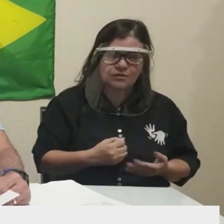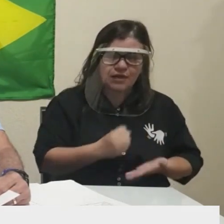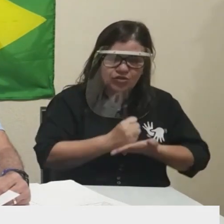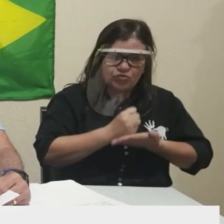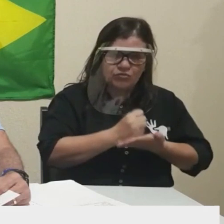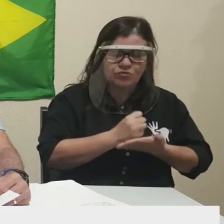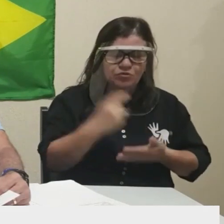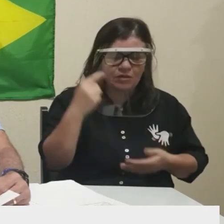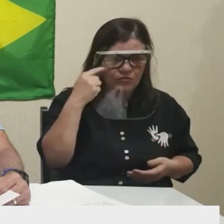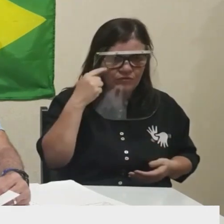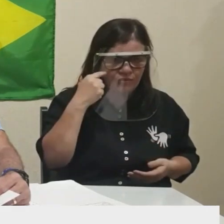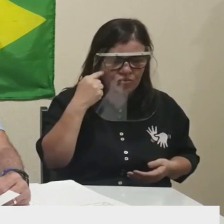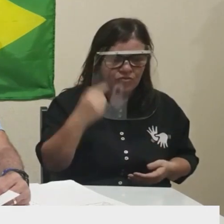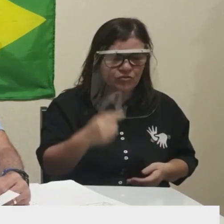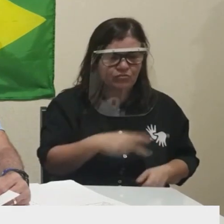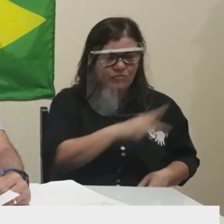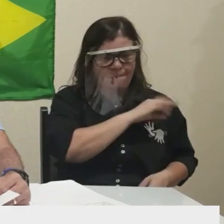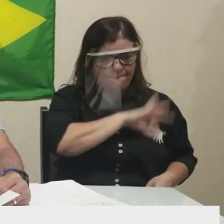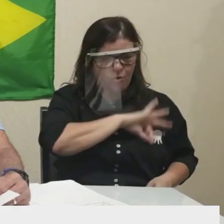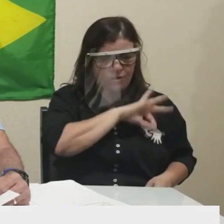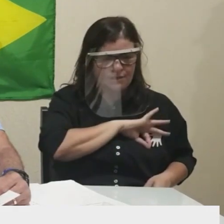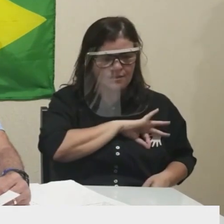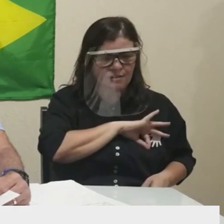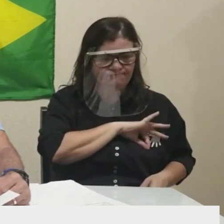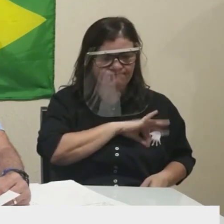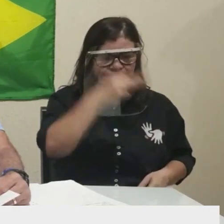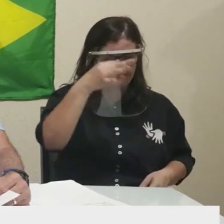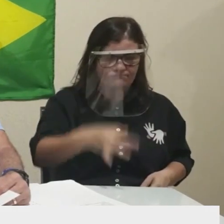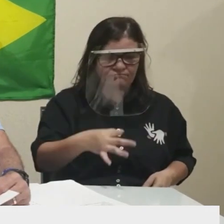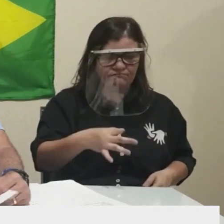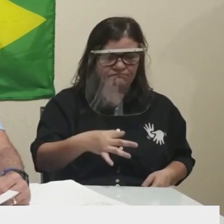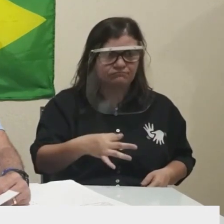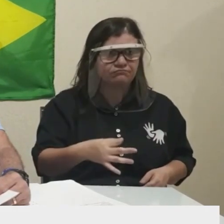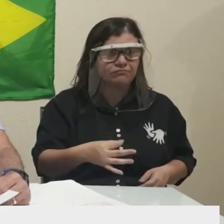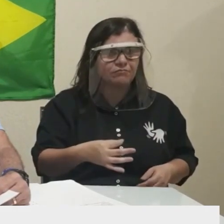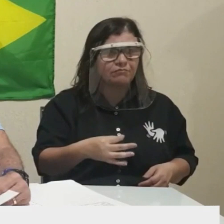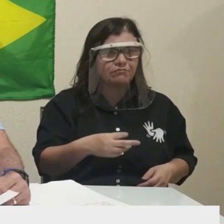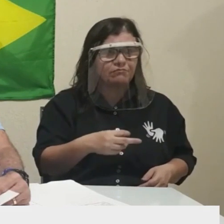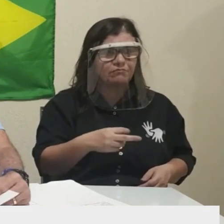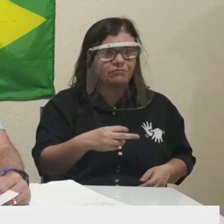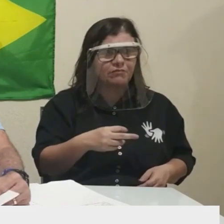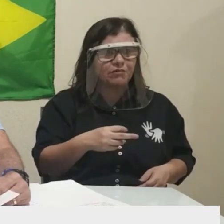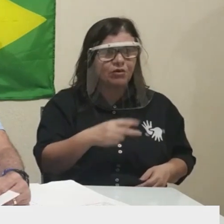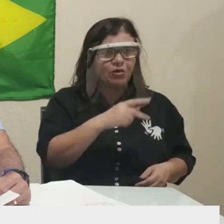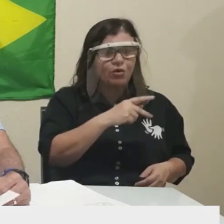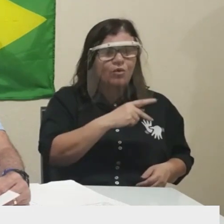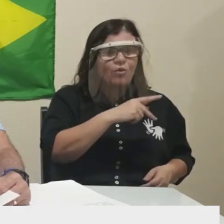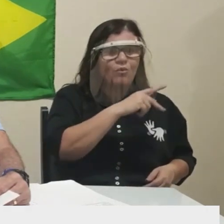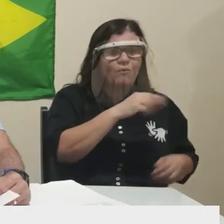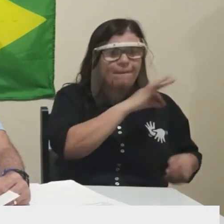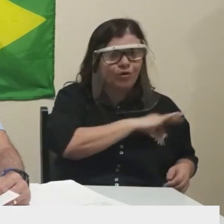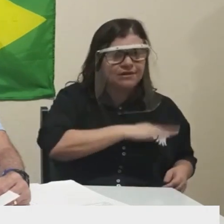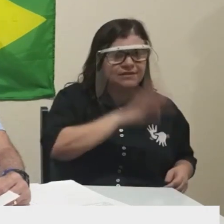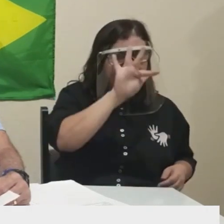visto uma Polícia Federal atuante, temos visto uma Polícia Rodoviária Federal atuante, temos visto